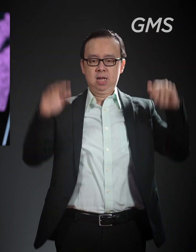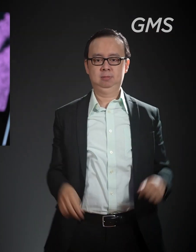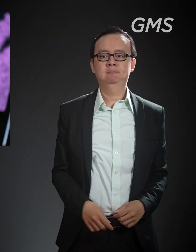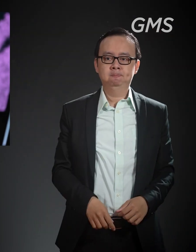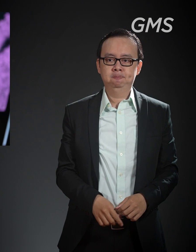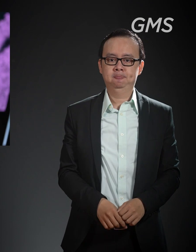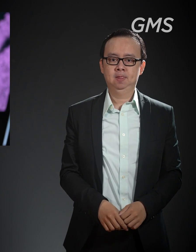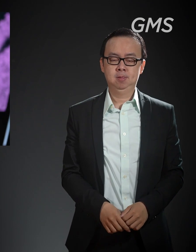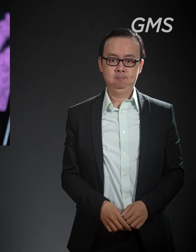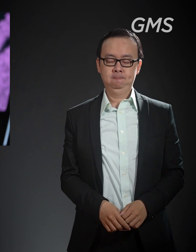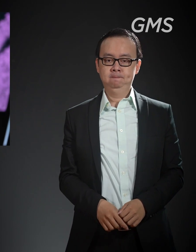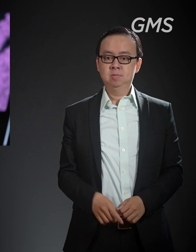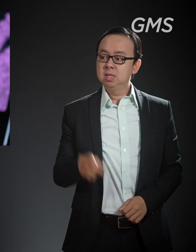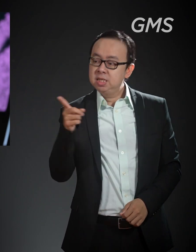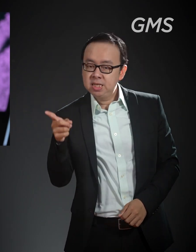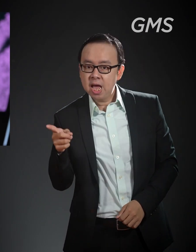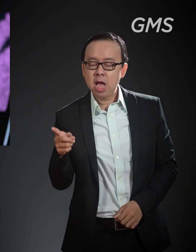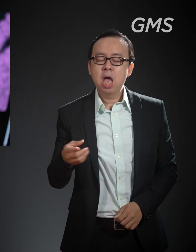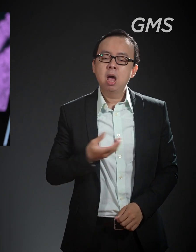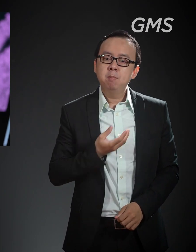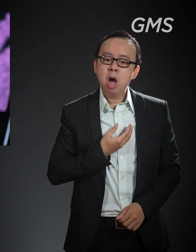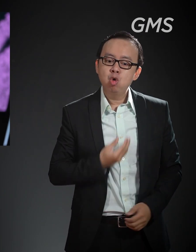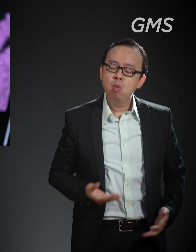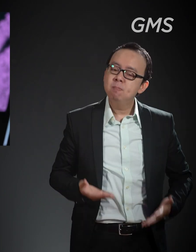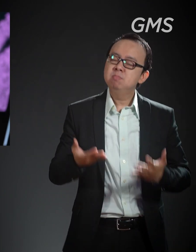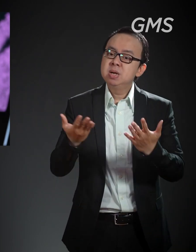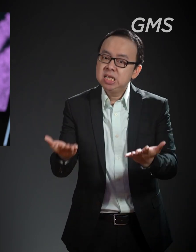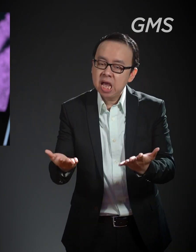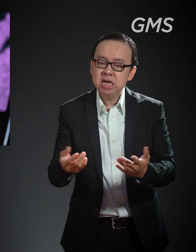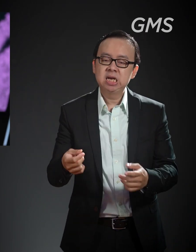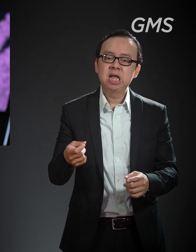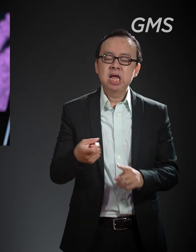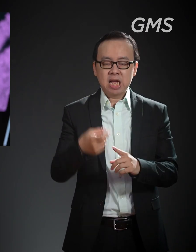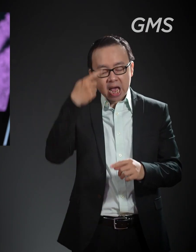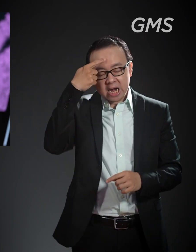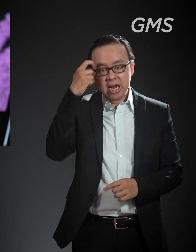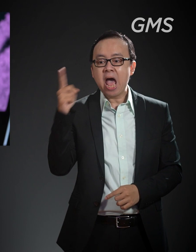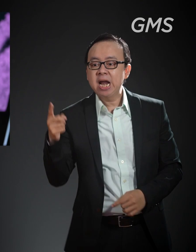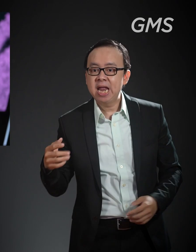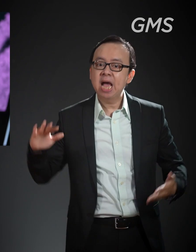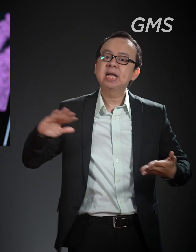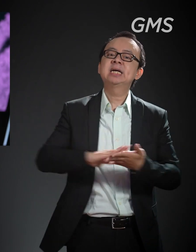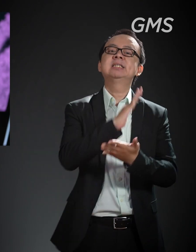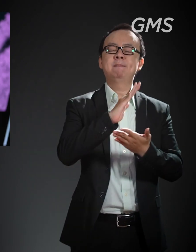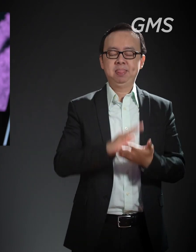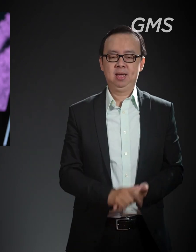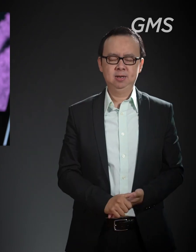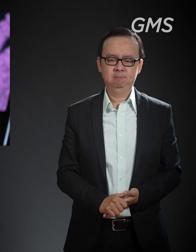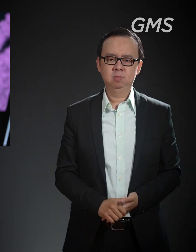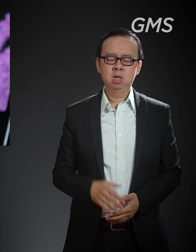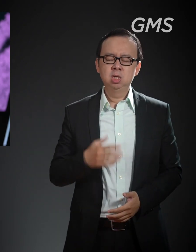mengemis untuk sebuah kesempatan agar mereka bisa turut memberi. kagum, terharu, saya mau nangis waktu baca ayat